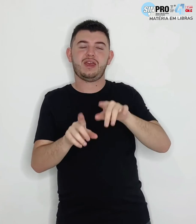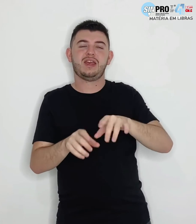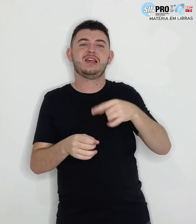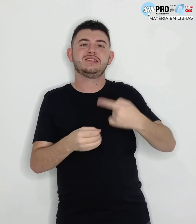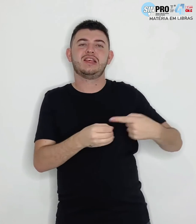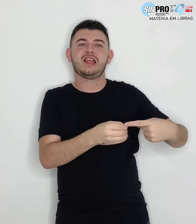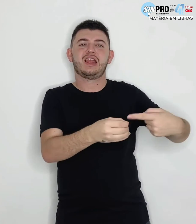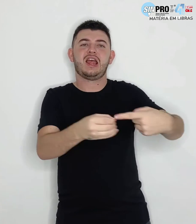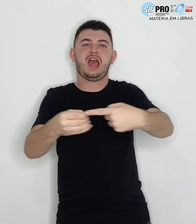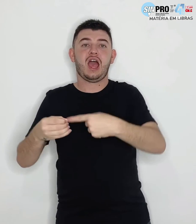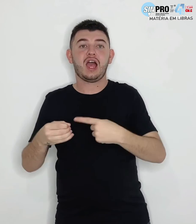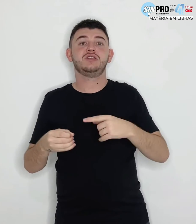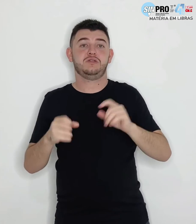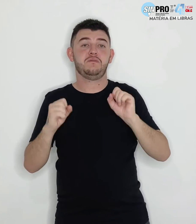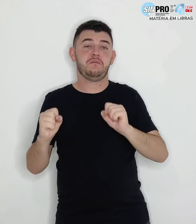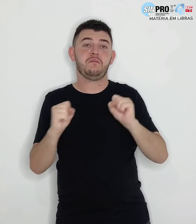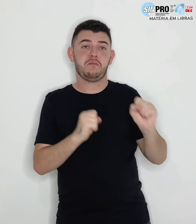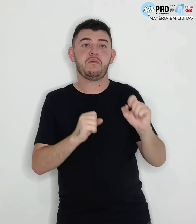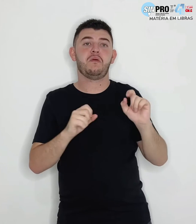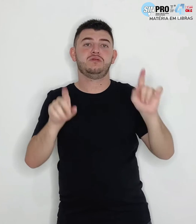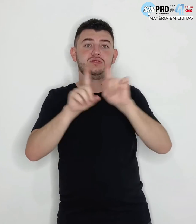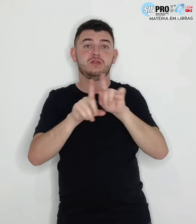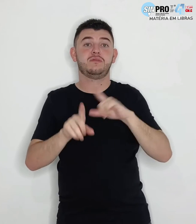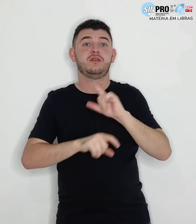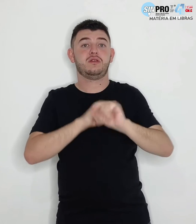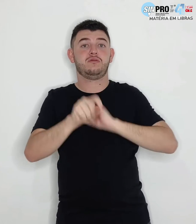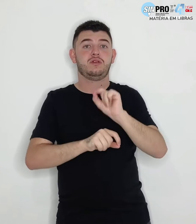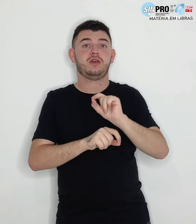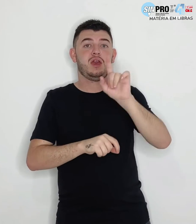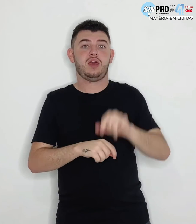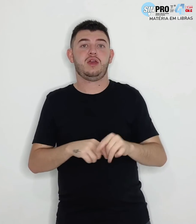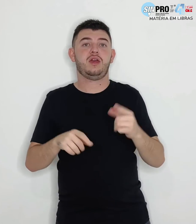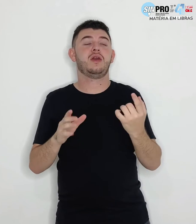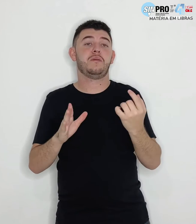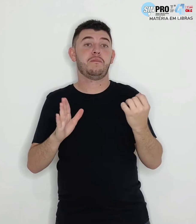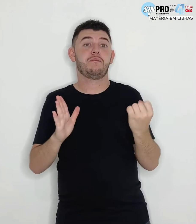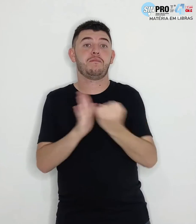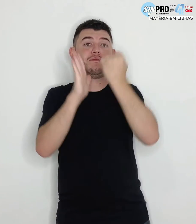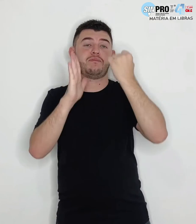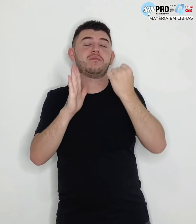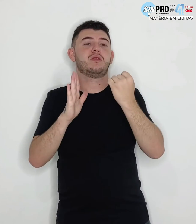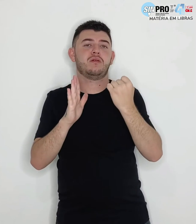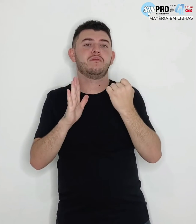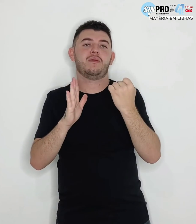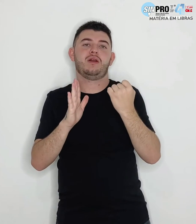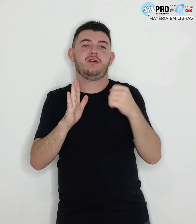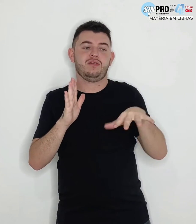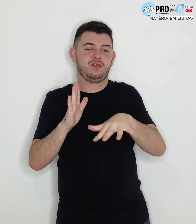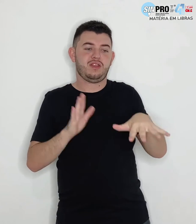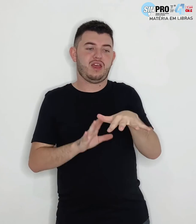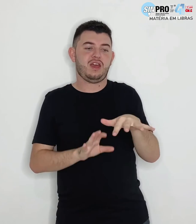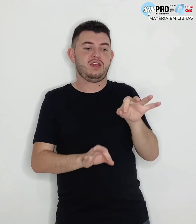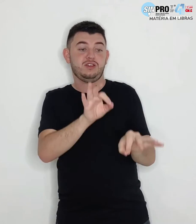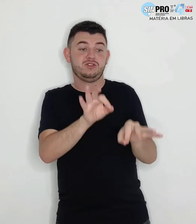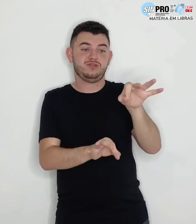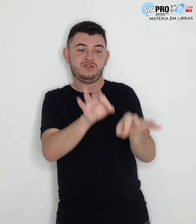territórios se posicionando contra a lei com o argumento da existência de vício, o que macula o negócio jurídico na